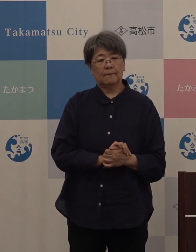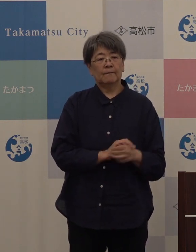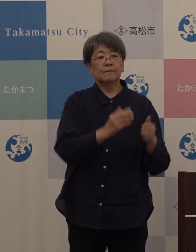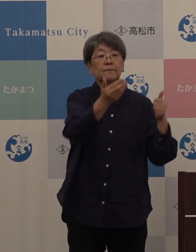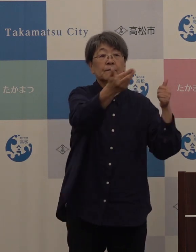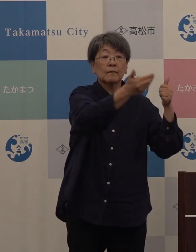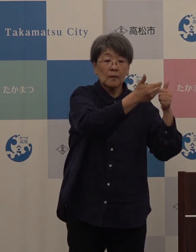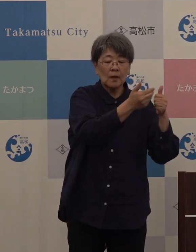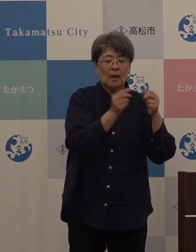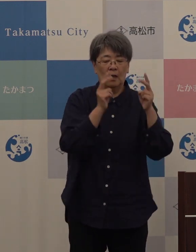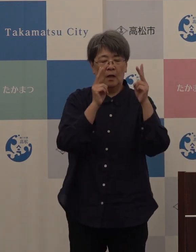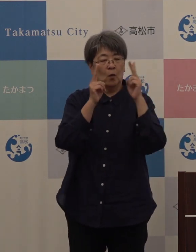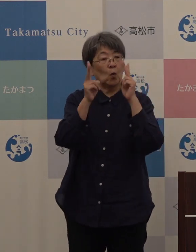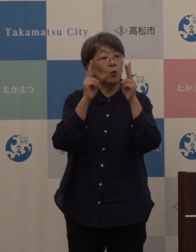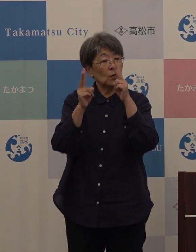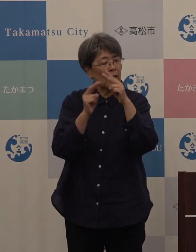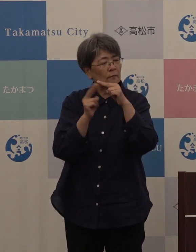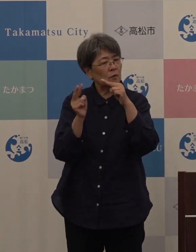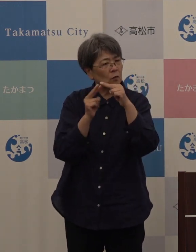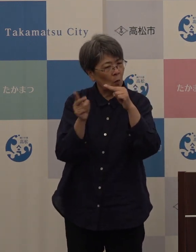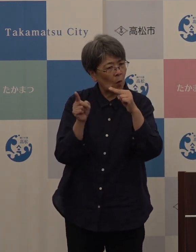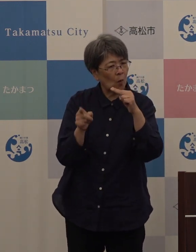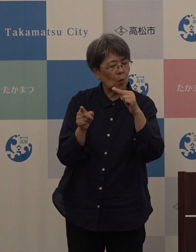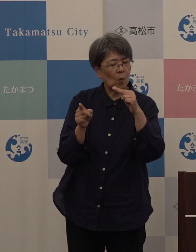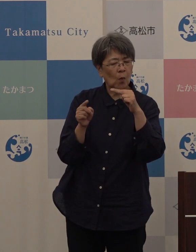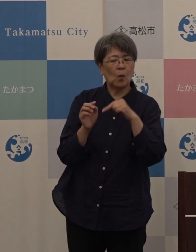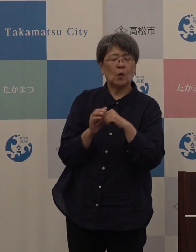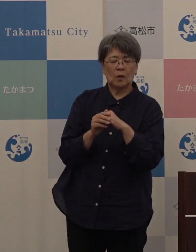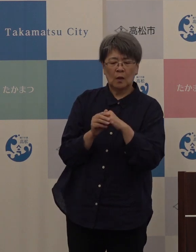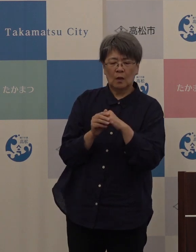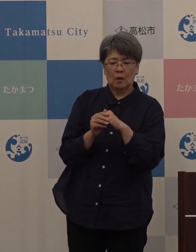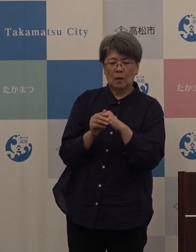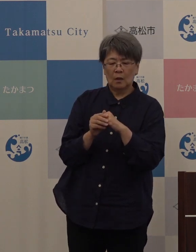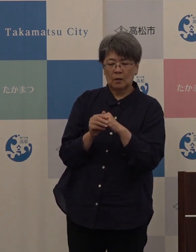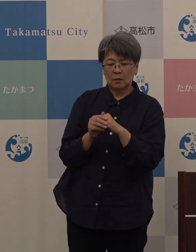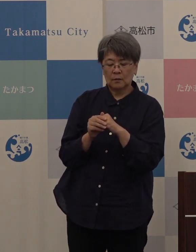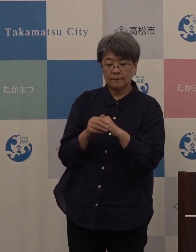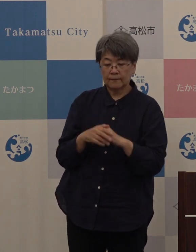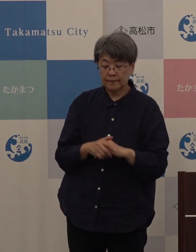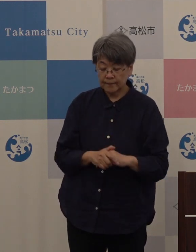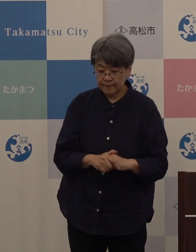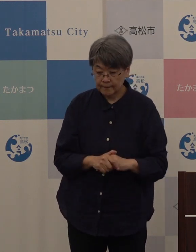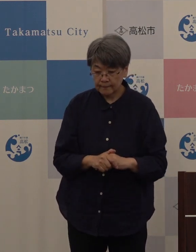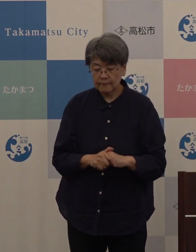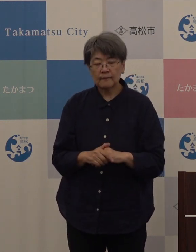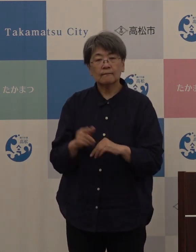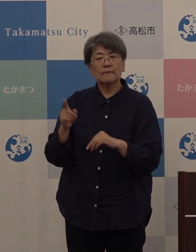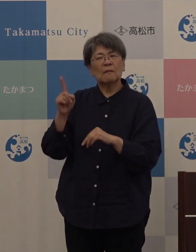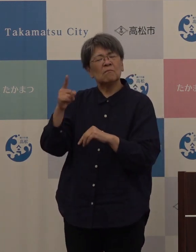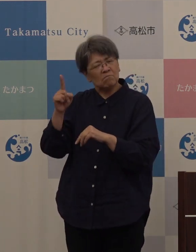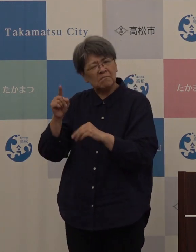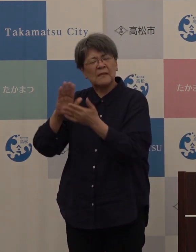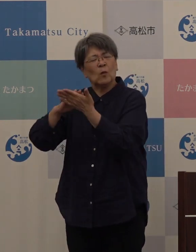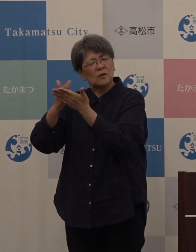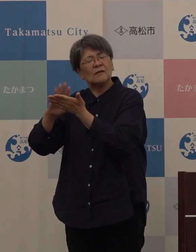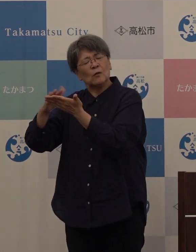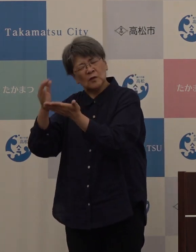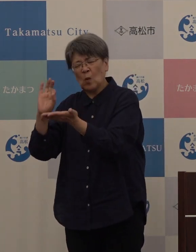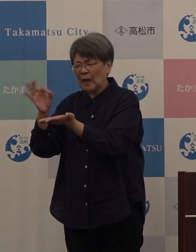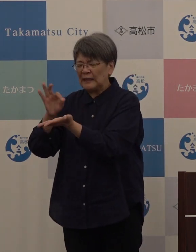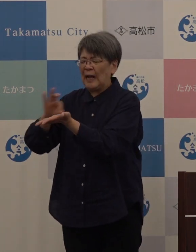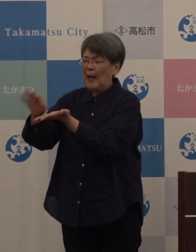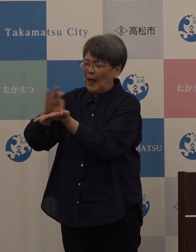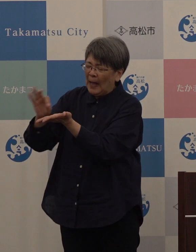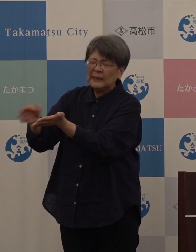琴殿の方がですね、会見の中でやはり整備を進めていくのにはやはり幾分にもお金が必要ということがあ